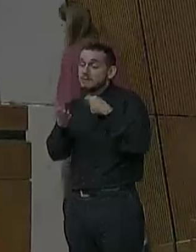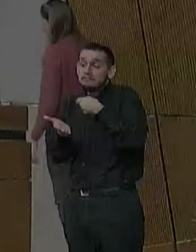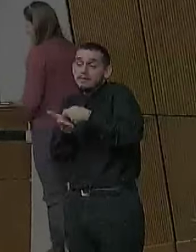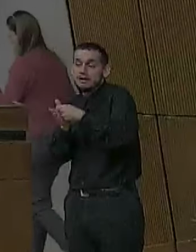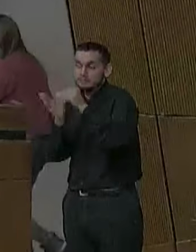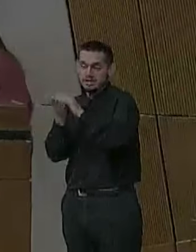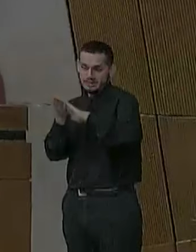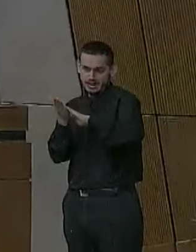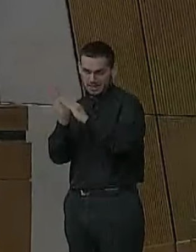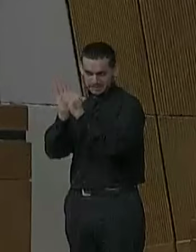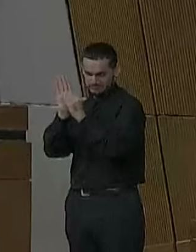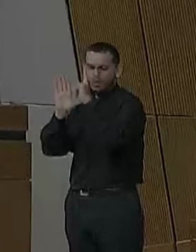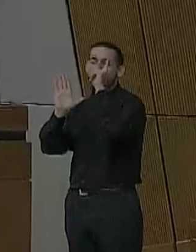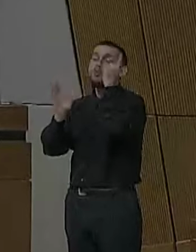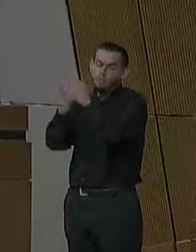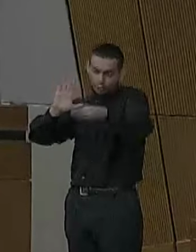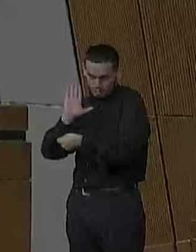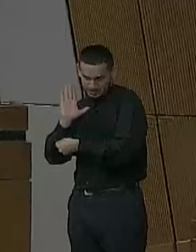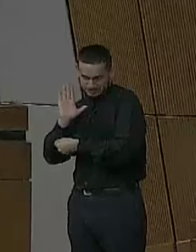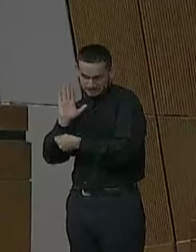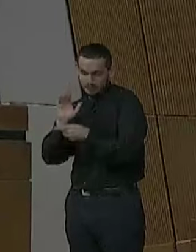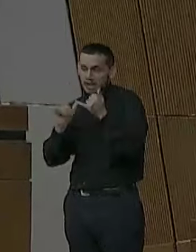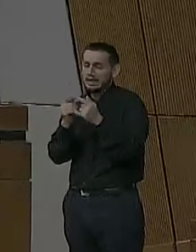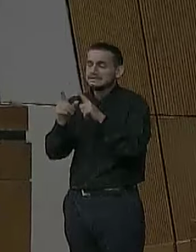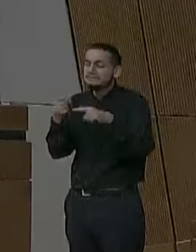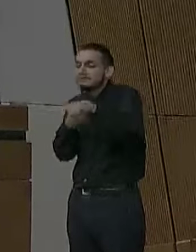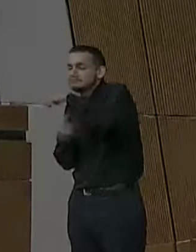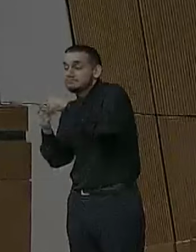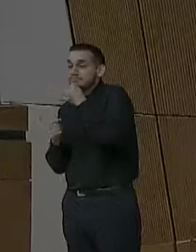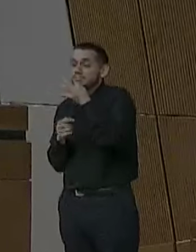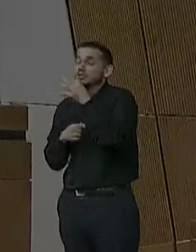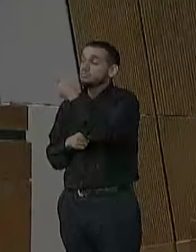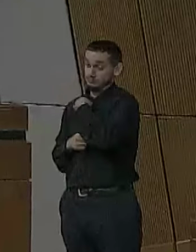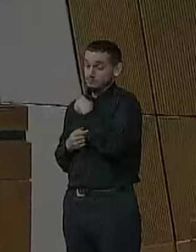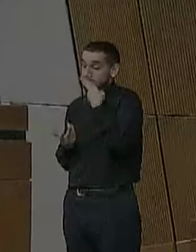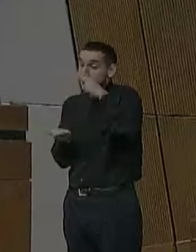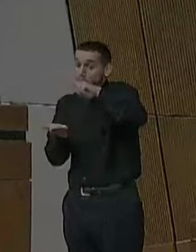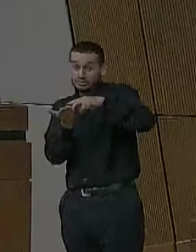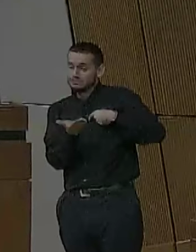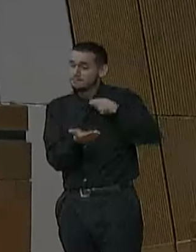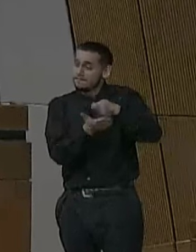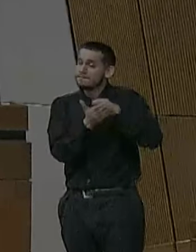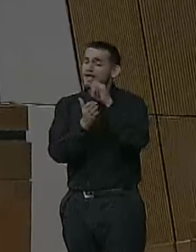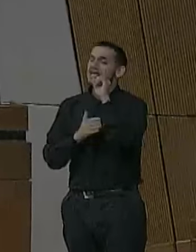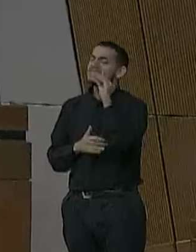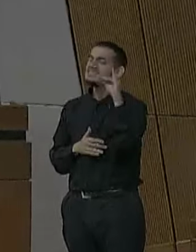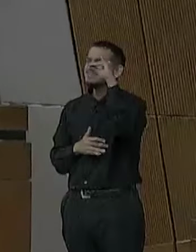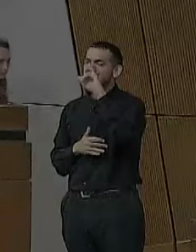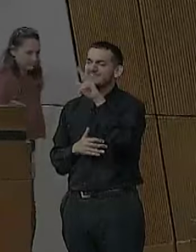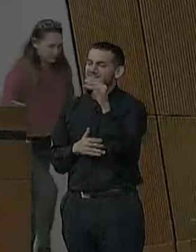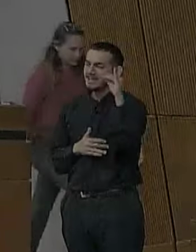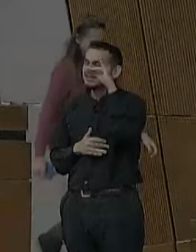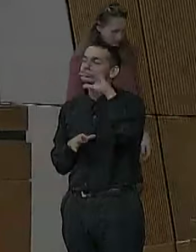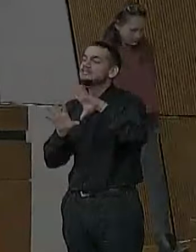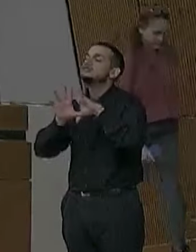esos incentivos fiscales, que básicamente giraban en torno a la posibilidad de deducir en el marco del IVA el 50% del equivalente a un